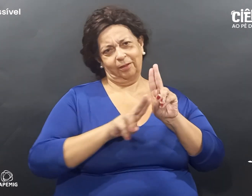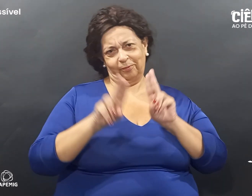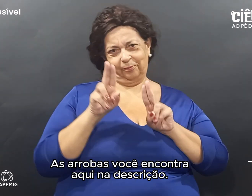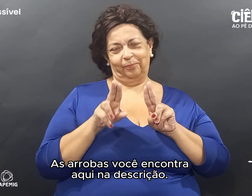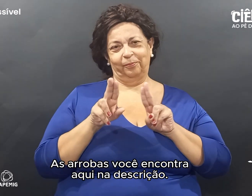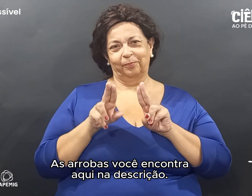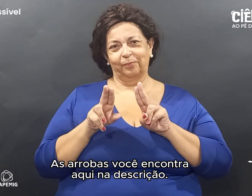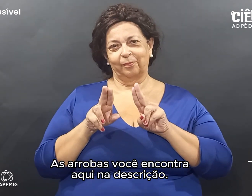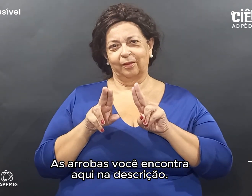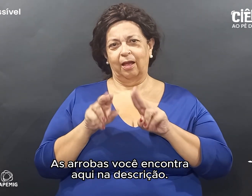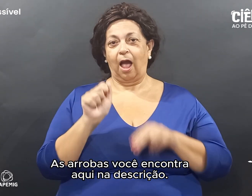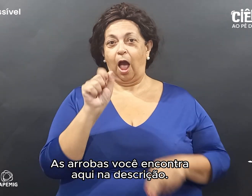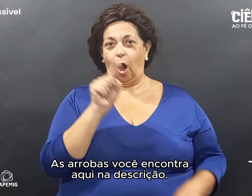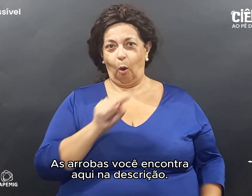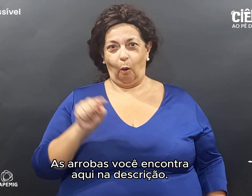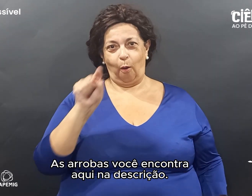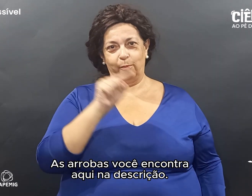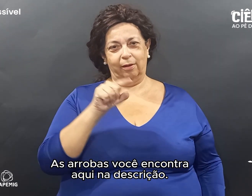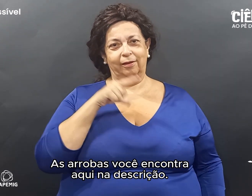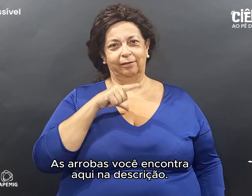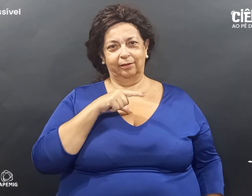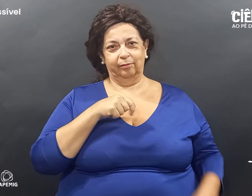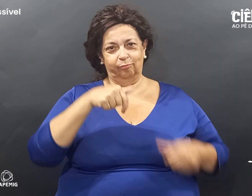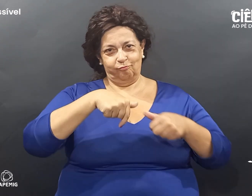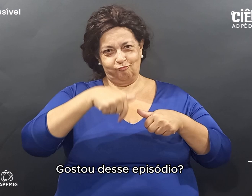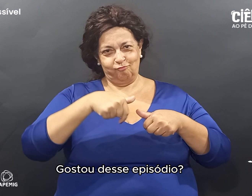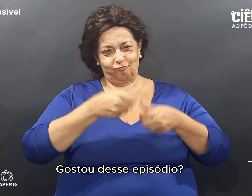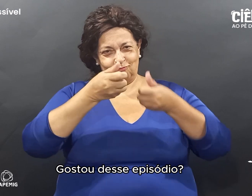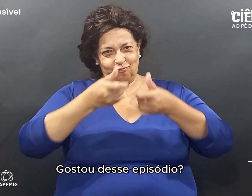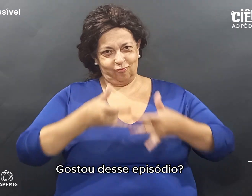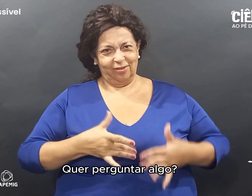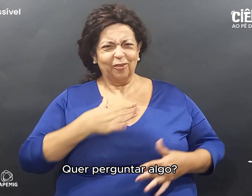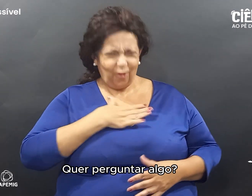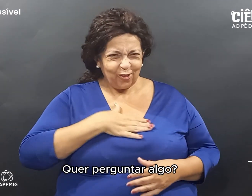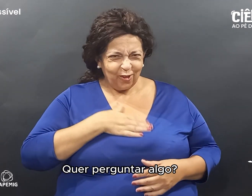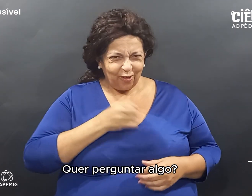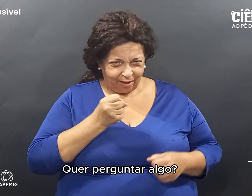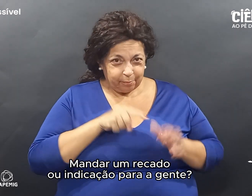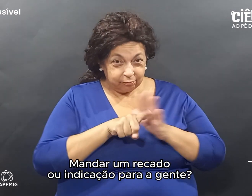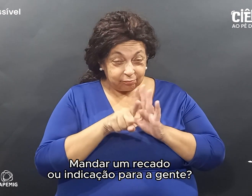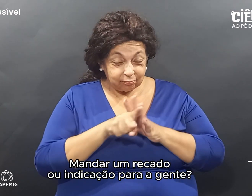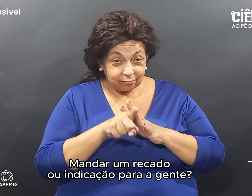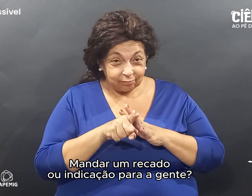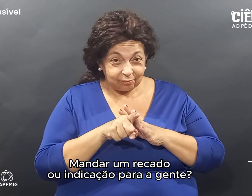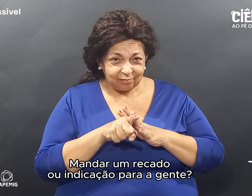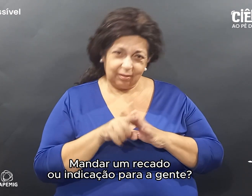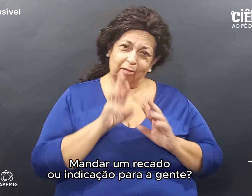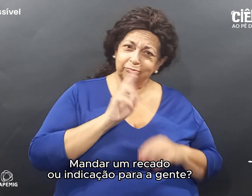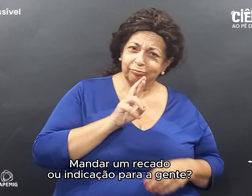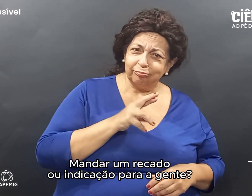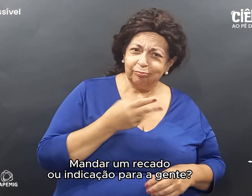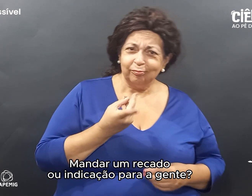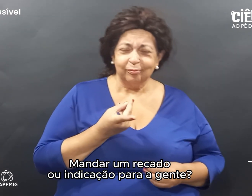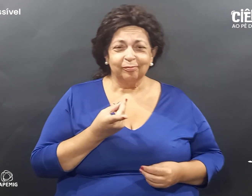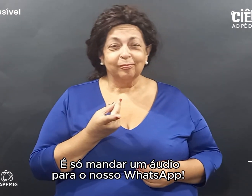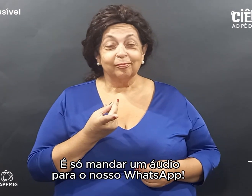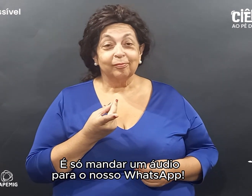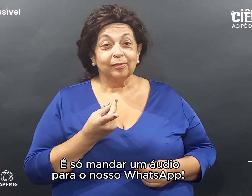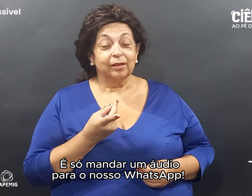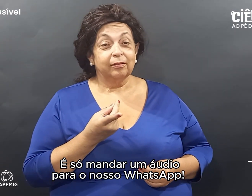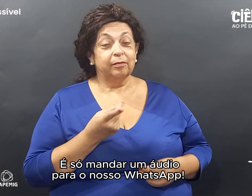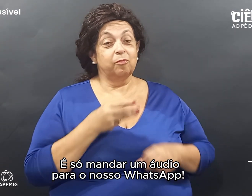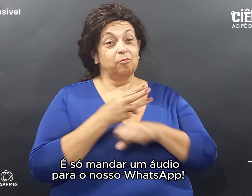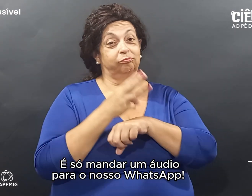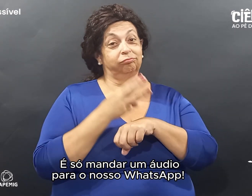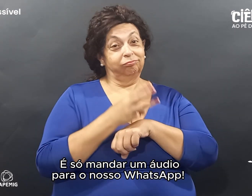universidade. As arrobas você encontra aqui na descrição. Gostou desse episódio? Quer perguntar algo, mandar um recado ou indicação pra gente? É